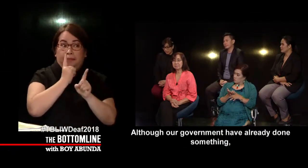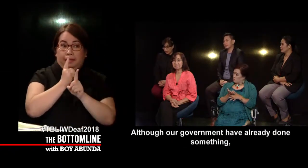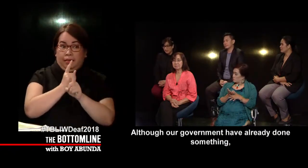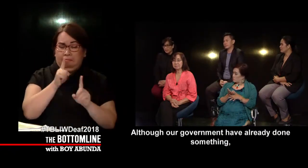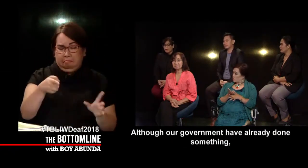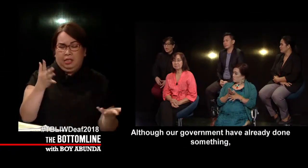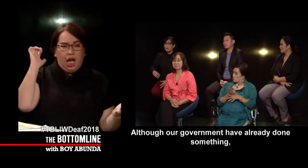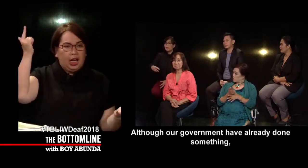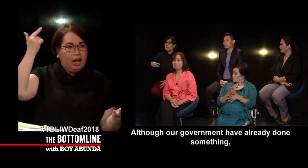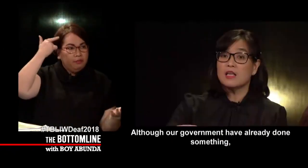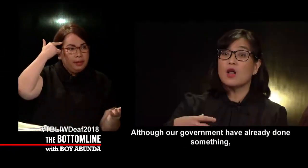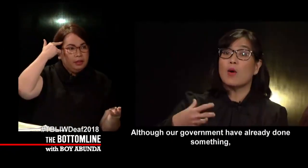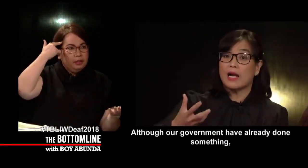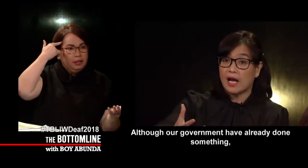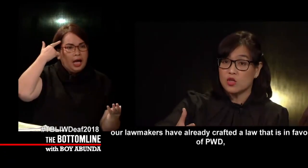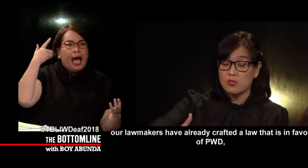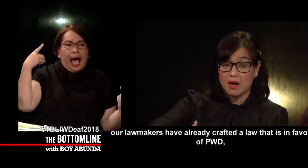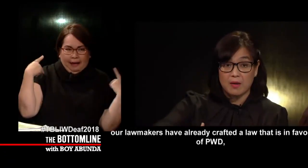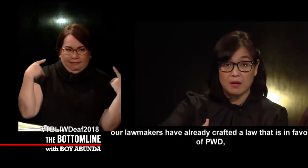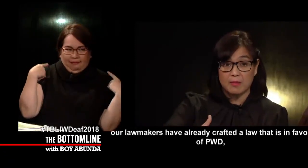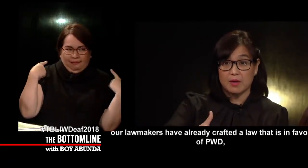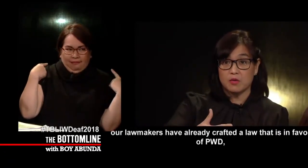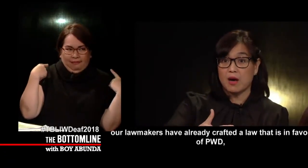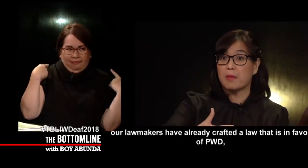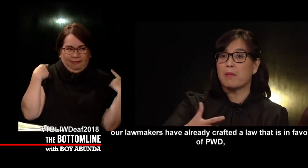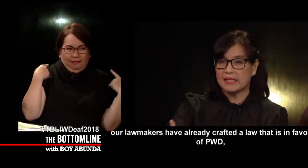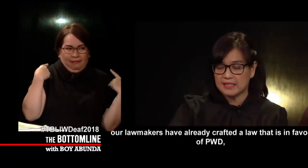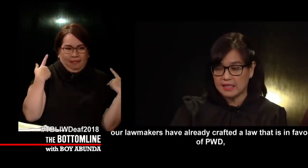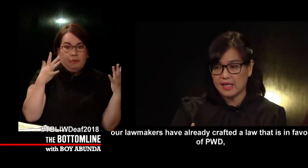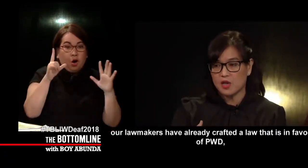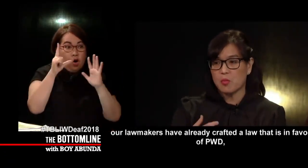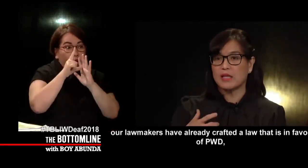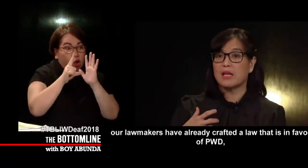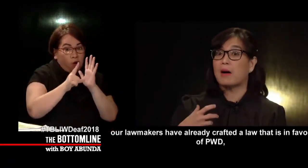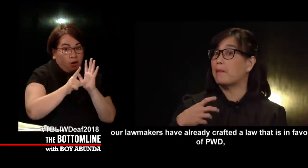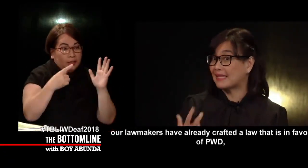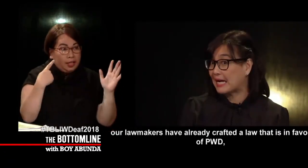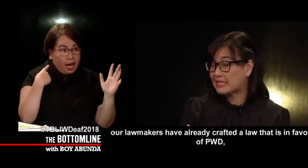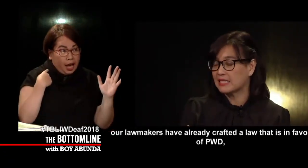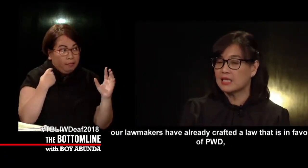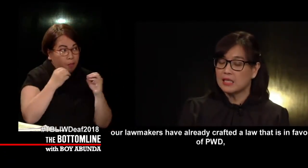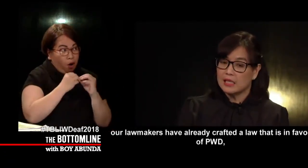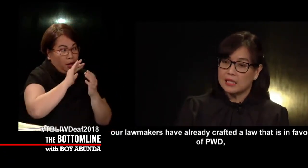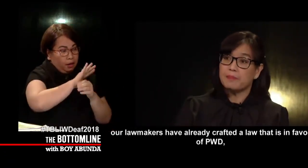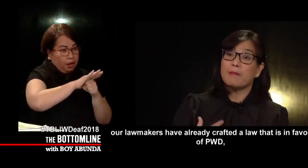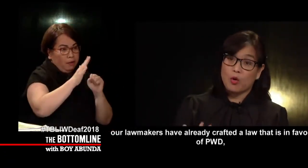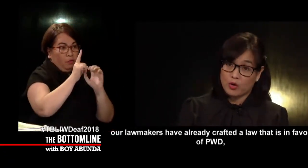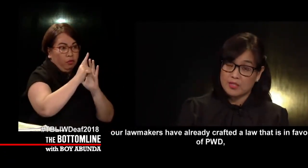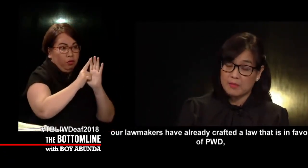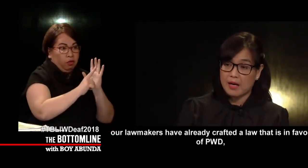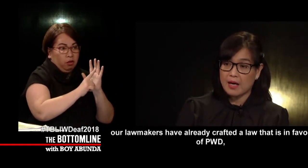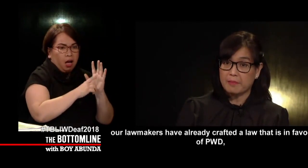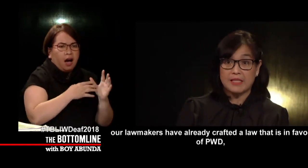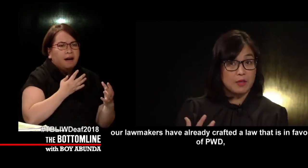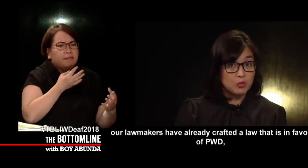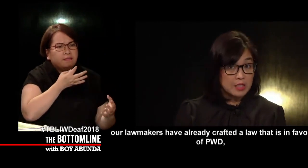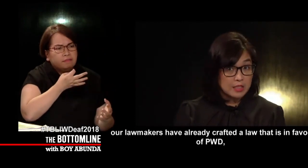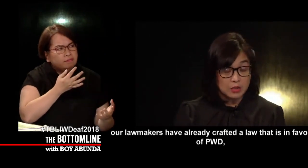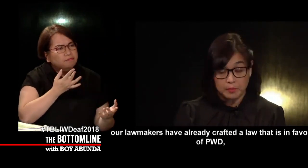government natin ay may ginawa na, yung mga mababatas natin ay gumawa na ng mga batas na pabor sa